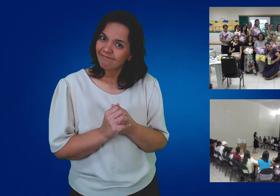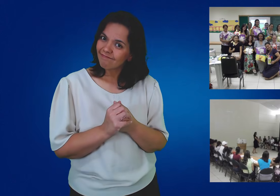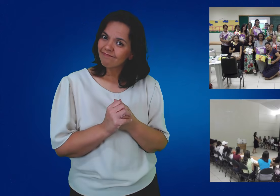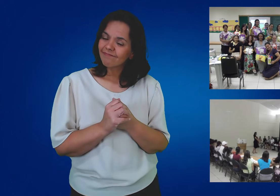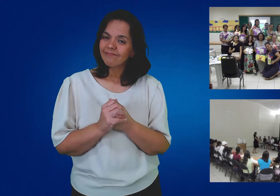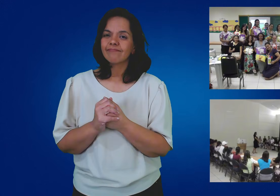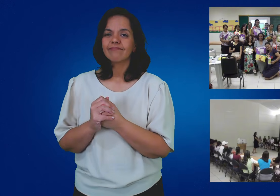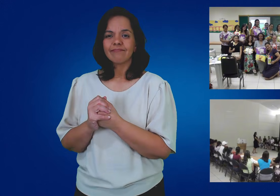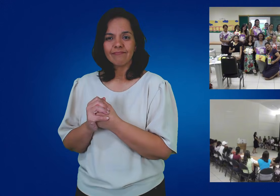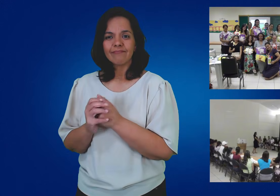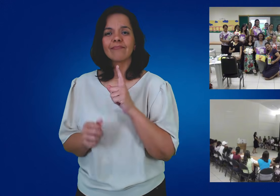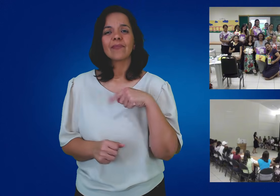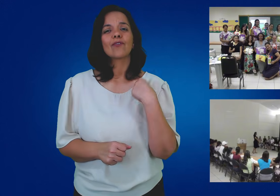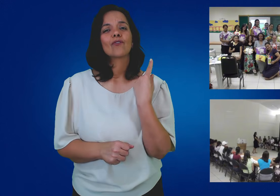dessa experiência?